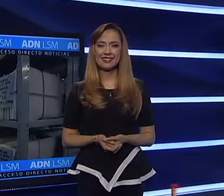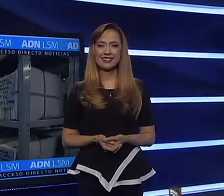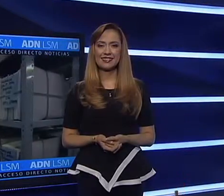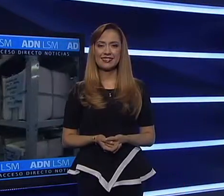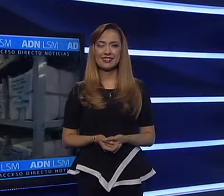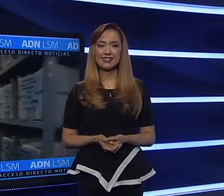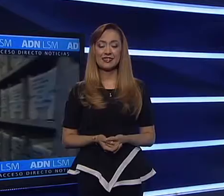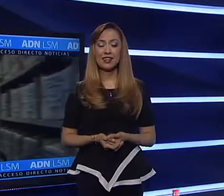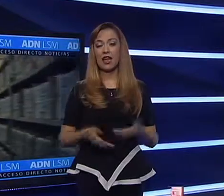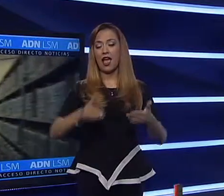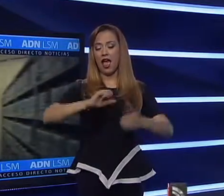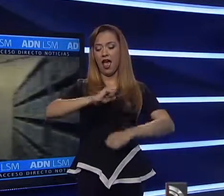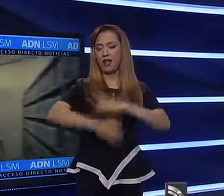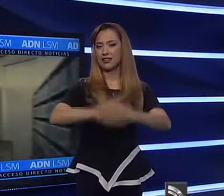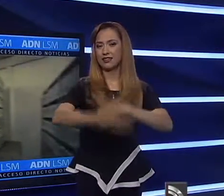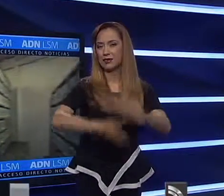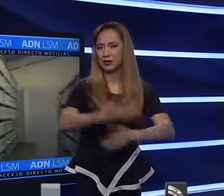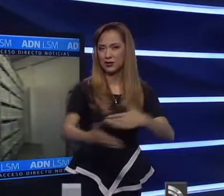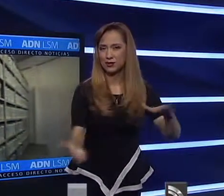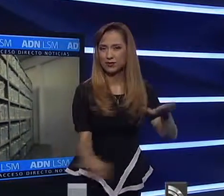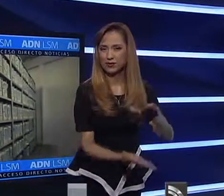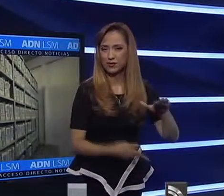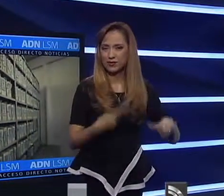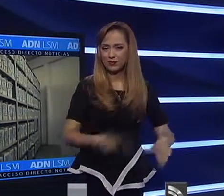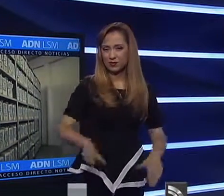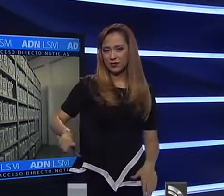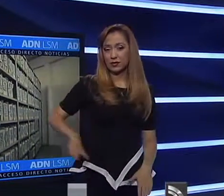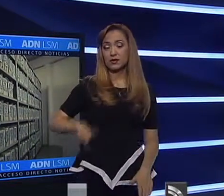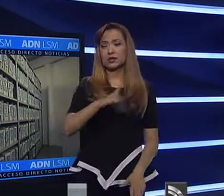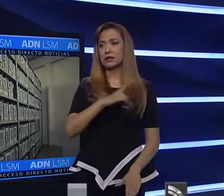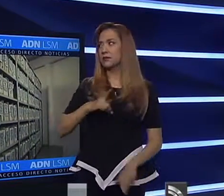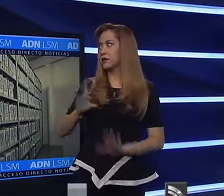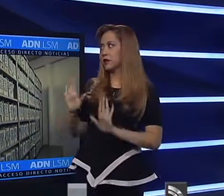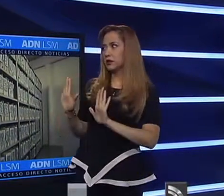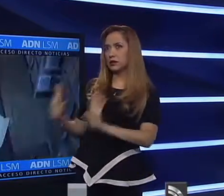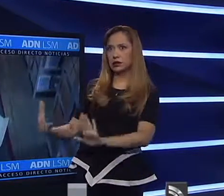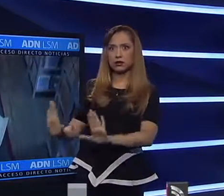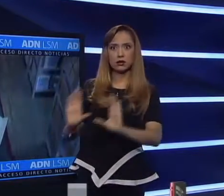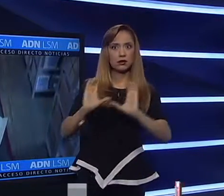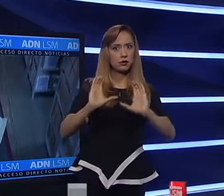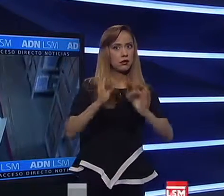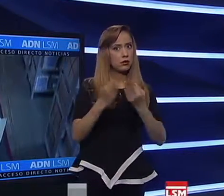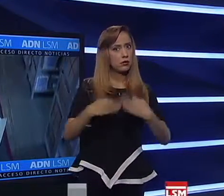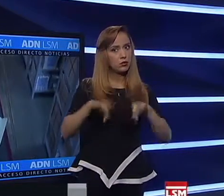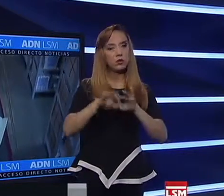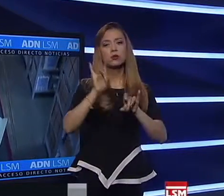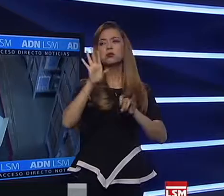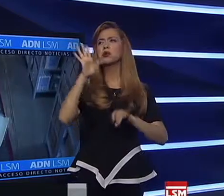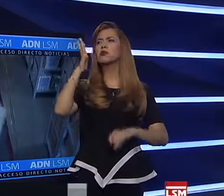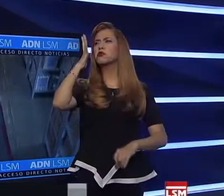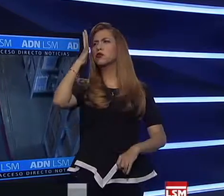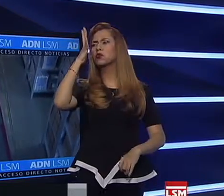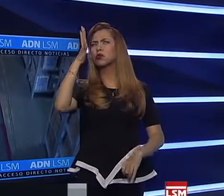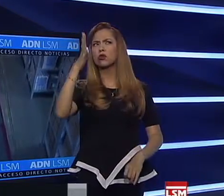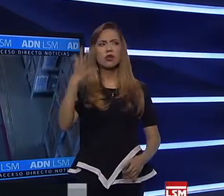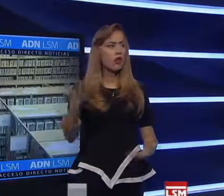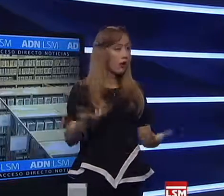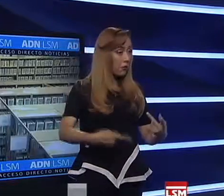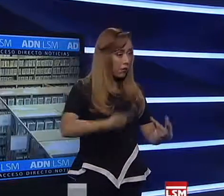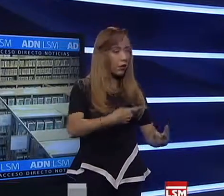Los archivos públicos deben considerarse como un insumo de primer orden para aclaraciones, construcción de hechos, solicitudes